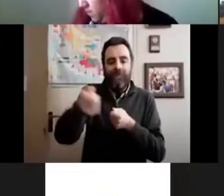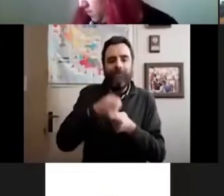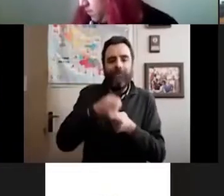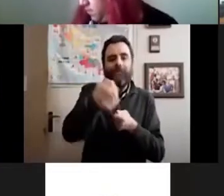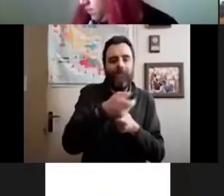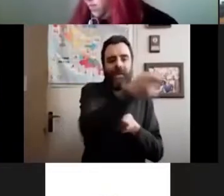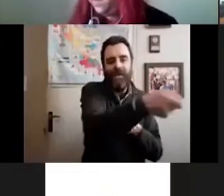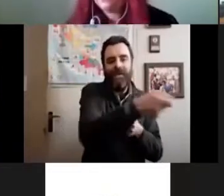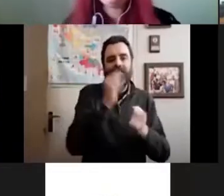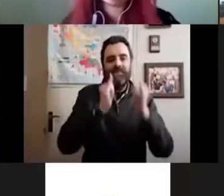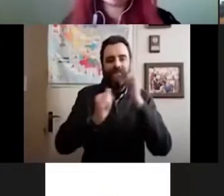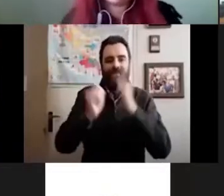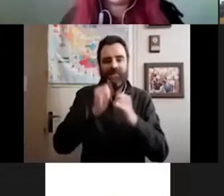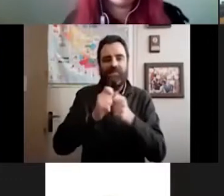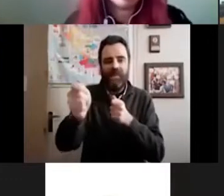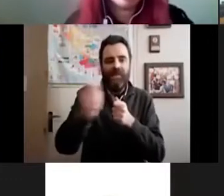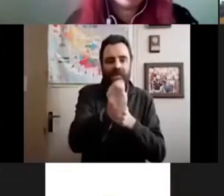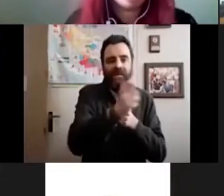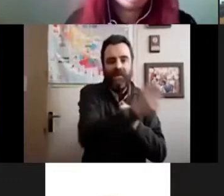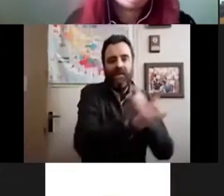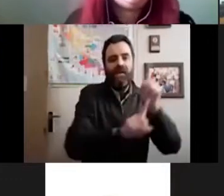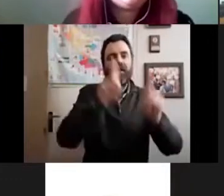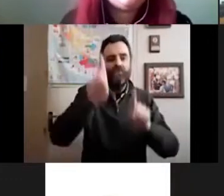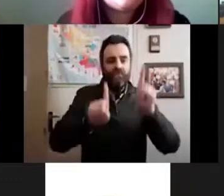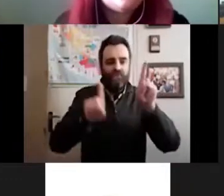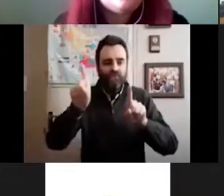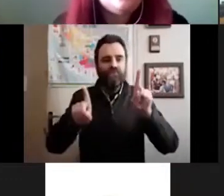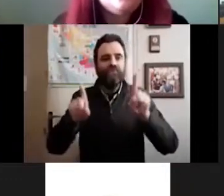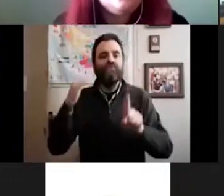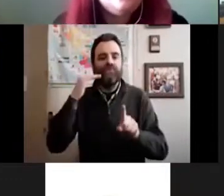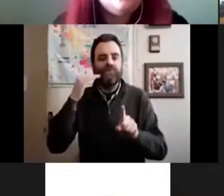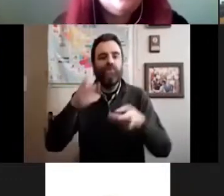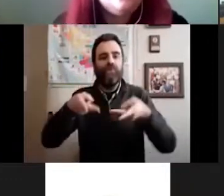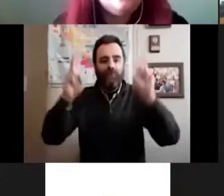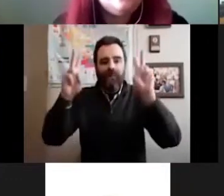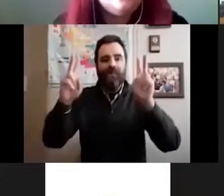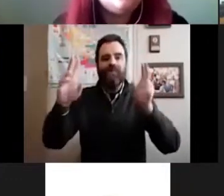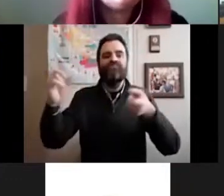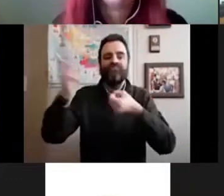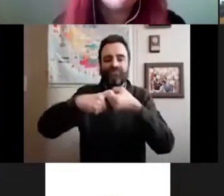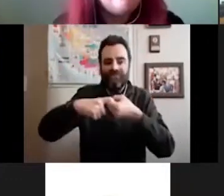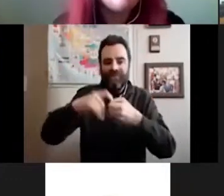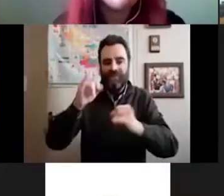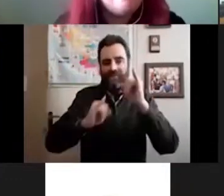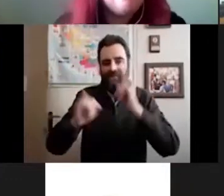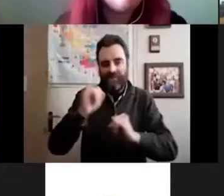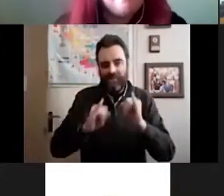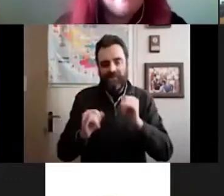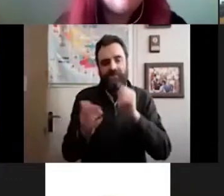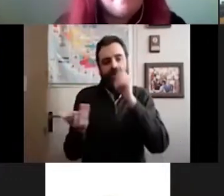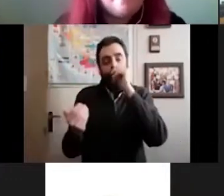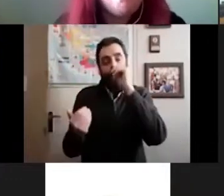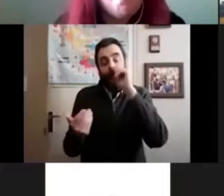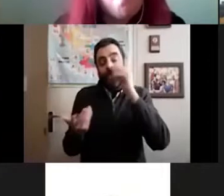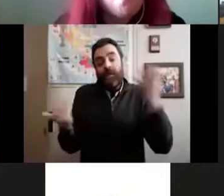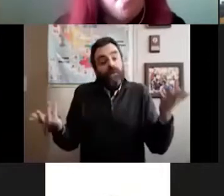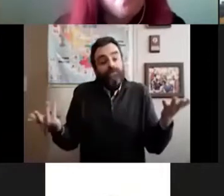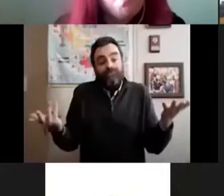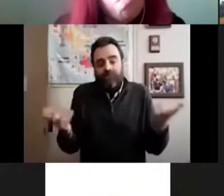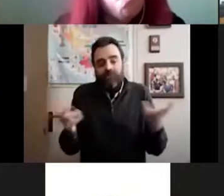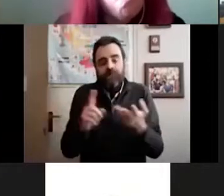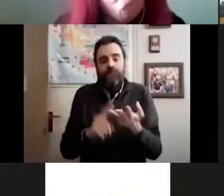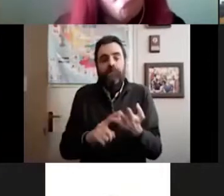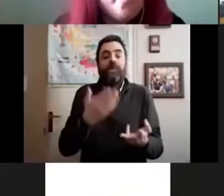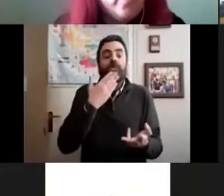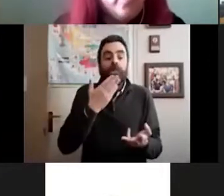fundaciones fondos para poder dar internet a los estudiantes, para que esos niños pudieran conectarse a